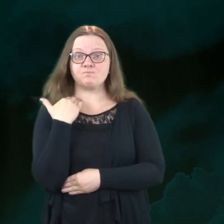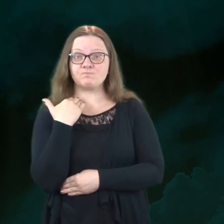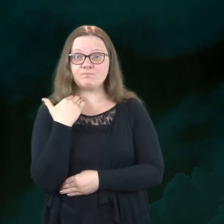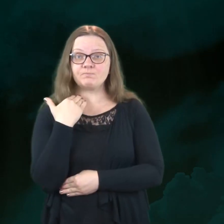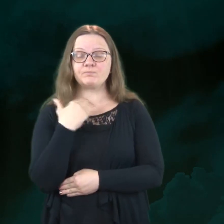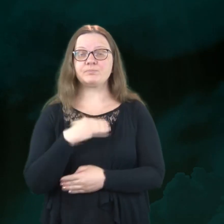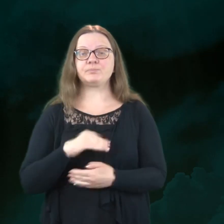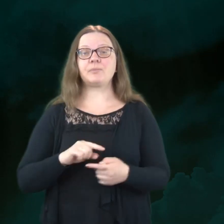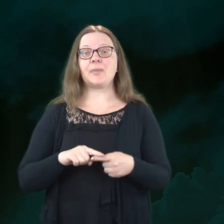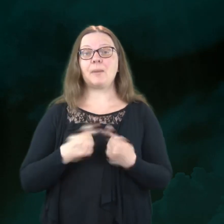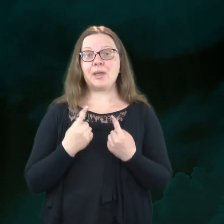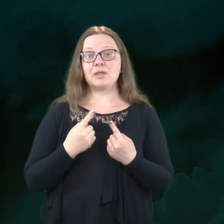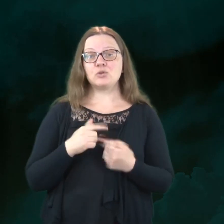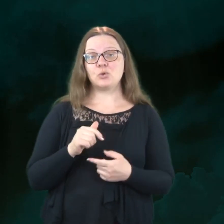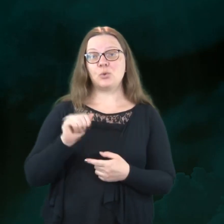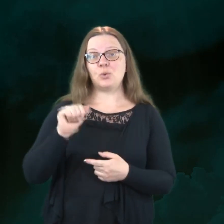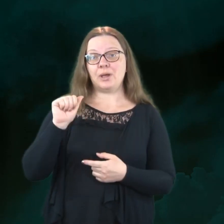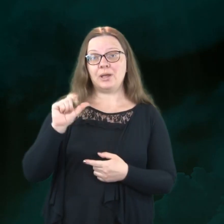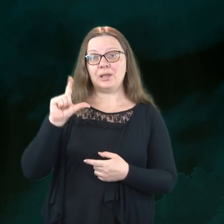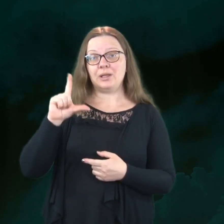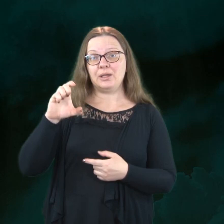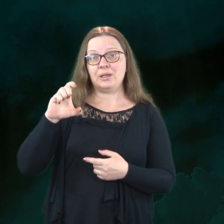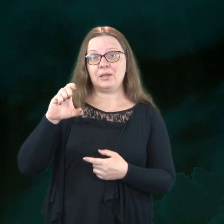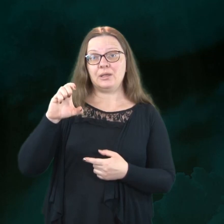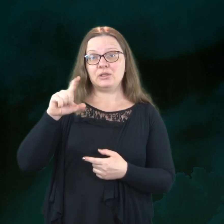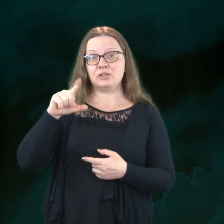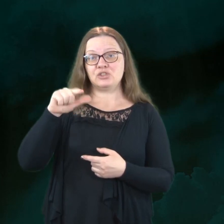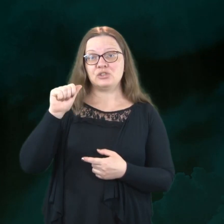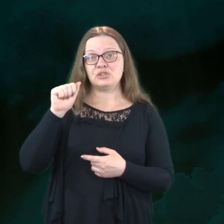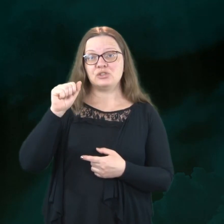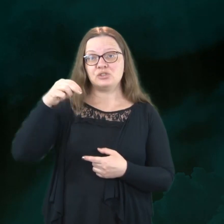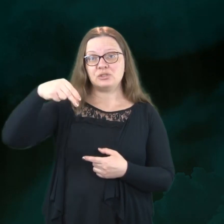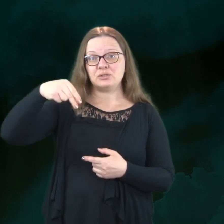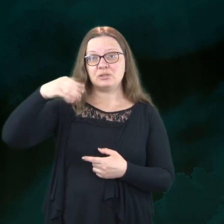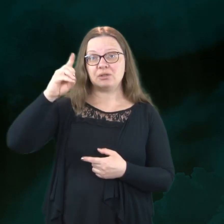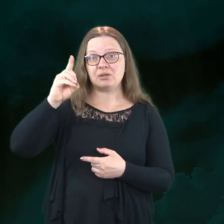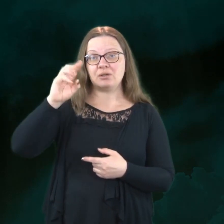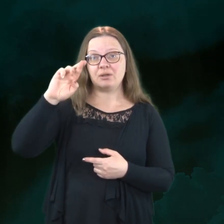o Alexandre, ele estudou em